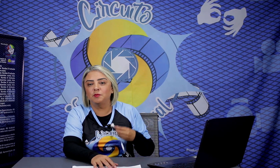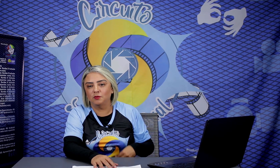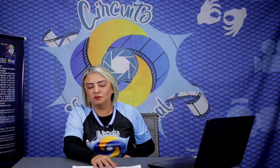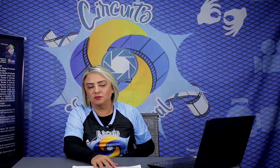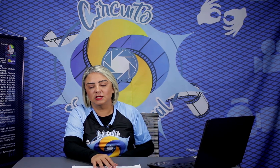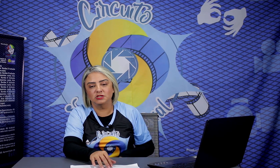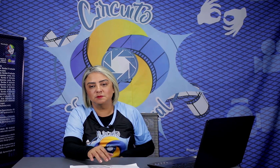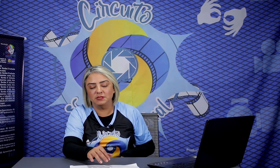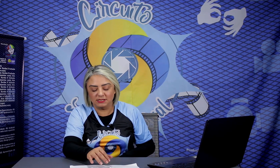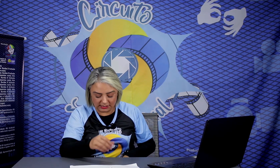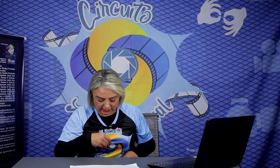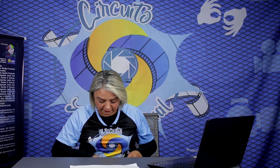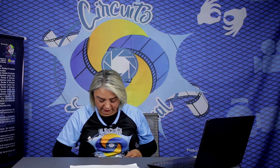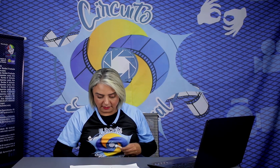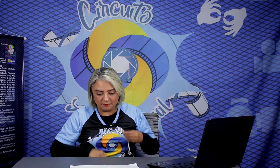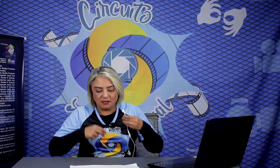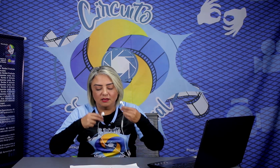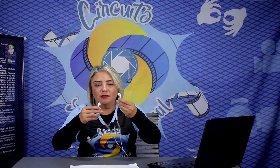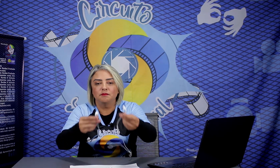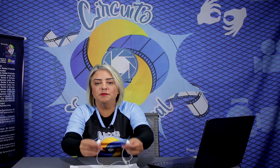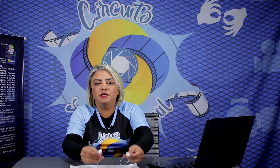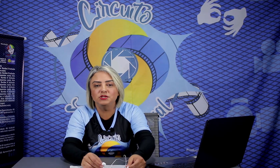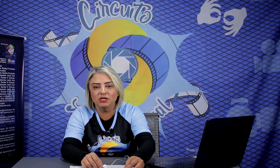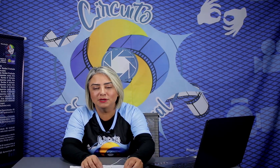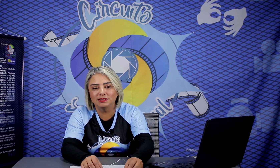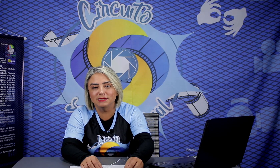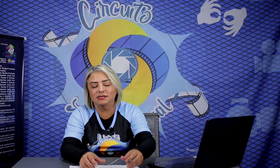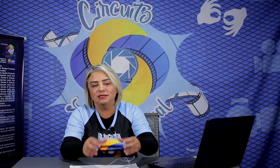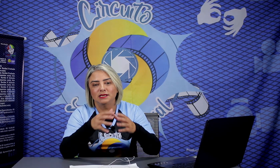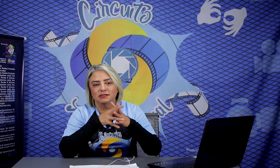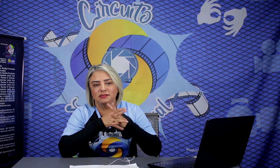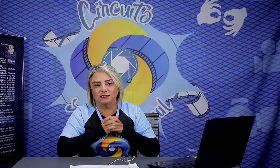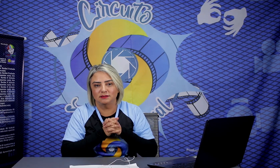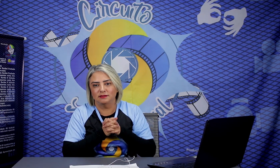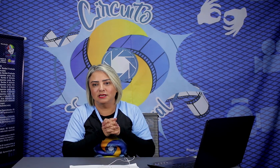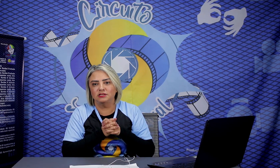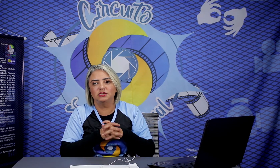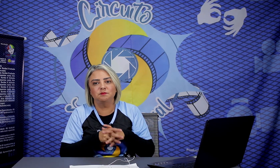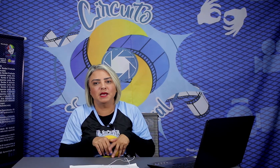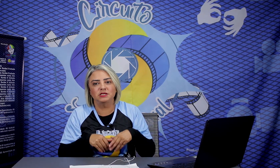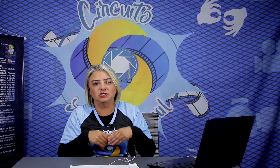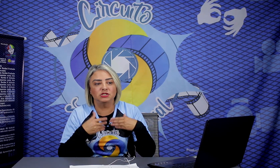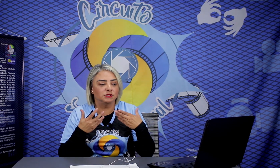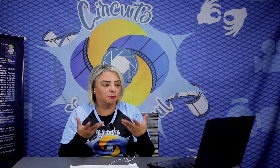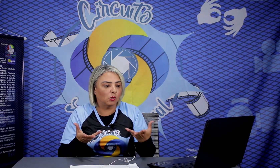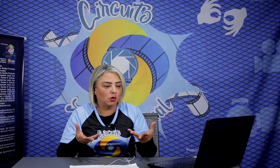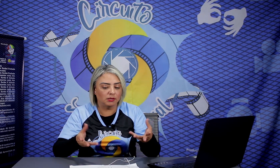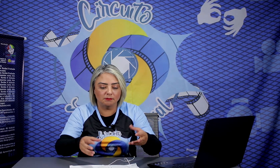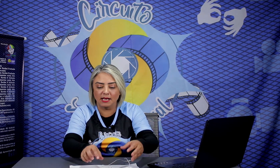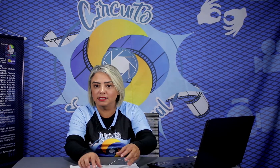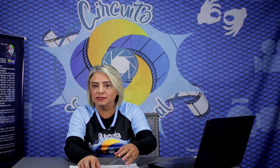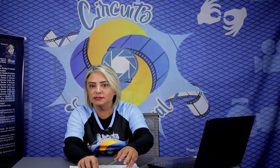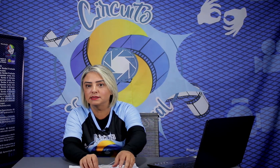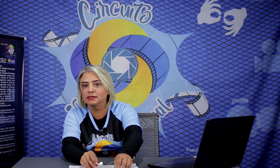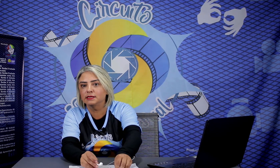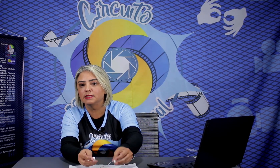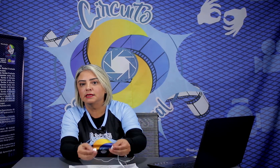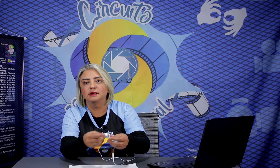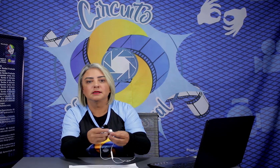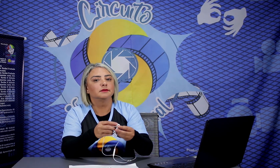ponto que a gente precisa ver. Pedir com antecedência. A gente pede, a gente implora, mas